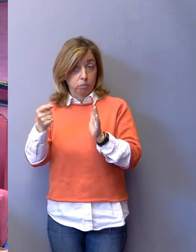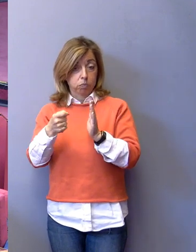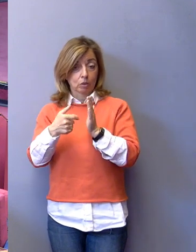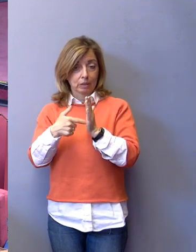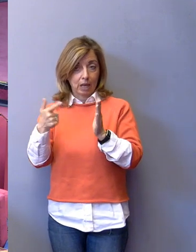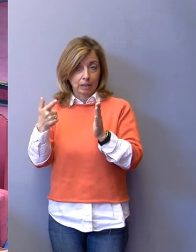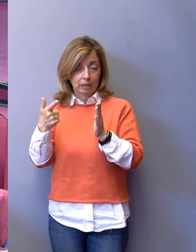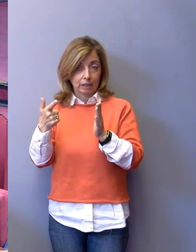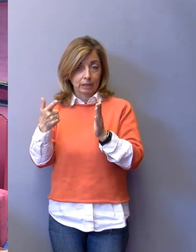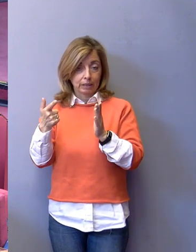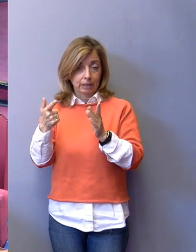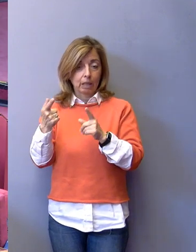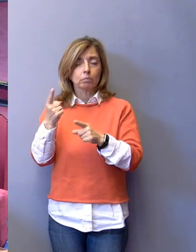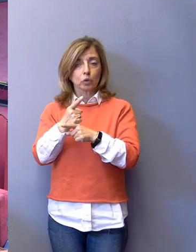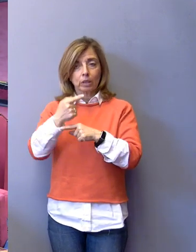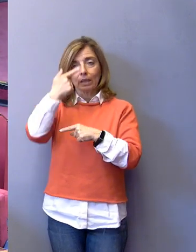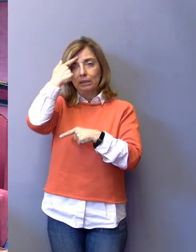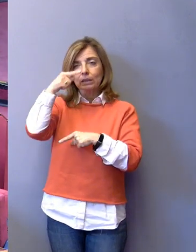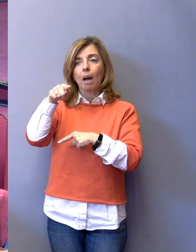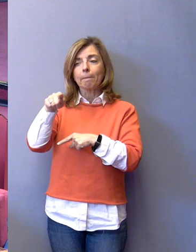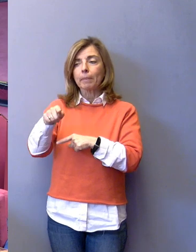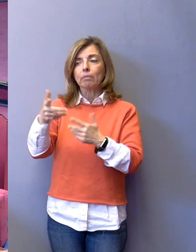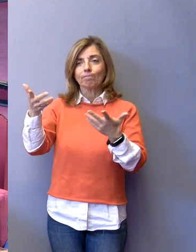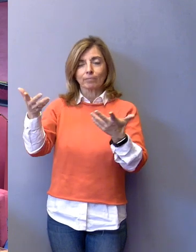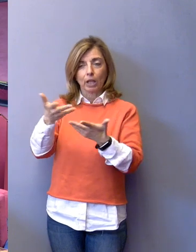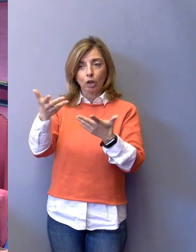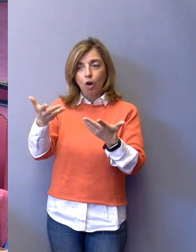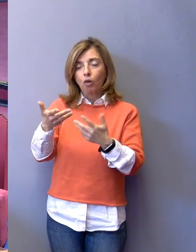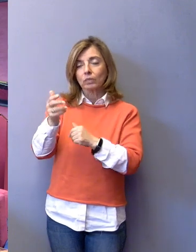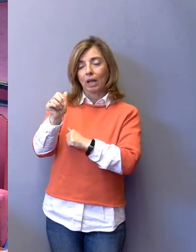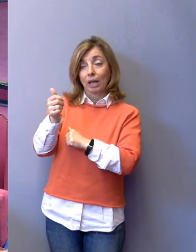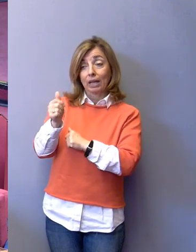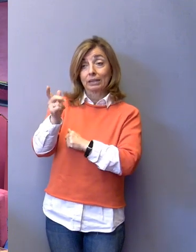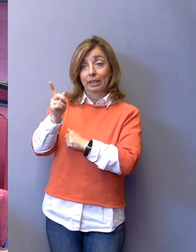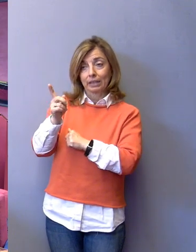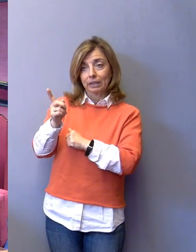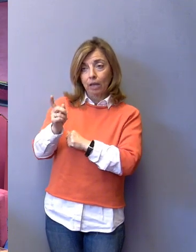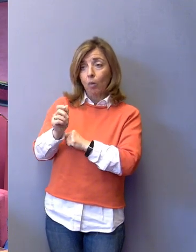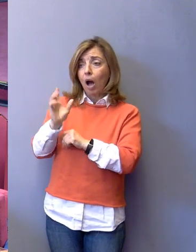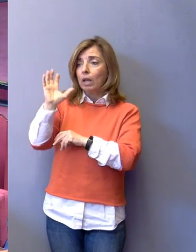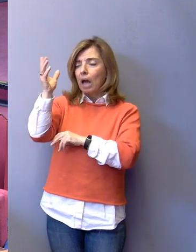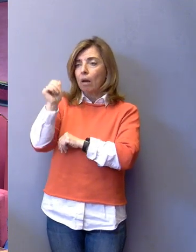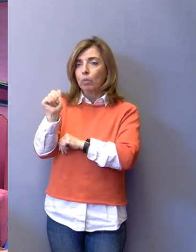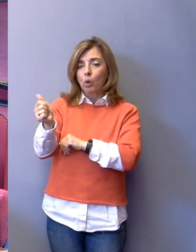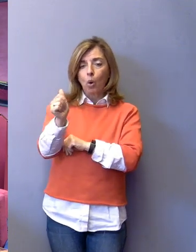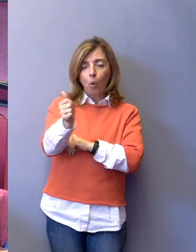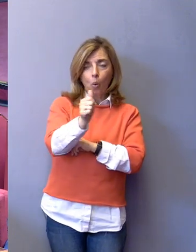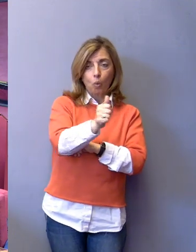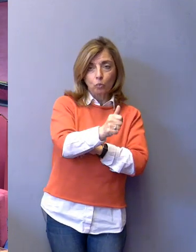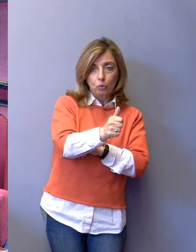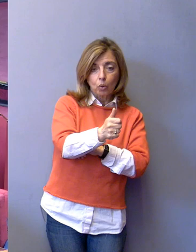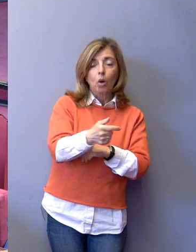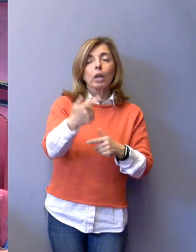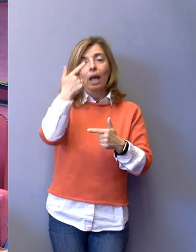va trattata come tale cioè Bisogna sapere di cosa parliamo Bisogna sapere quali caratteristiche Ogni albero ha e soprattutto ciò che serve alla città